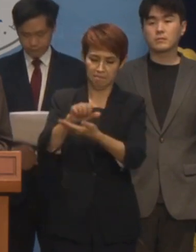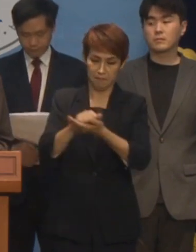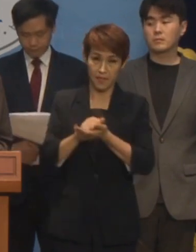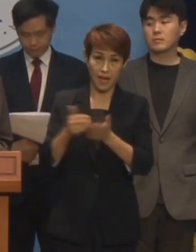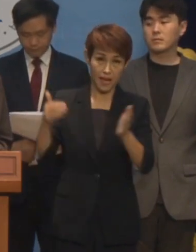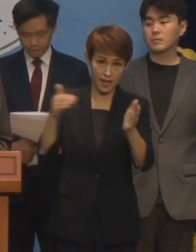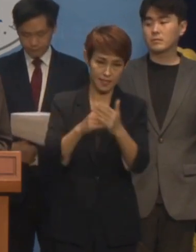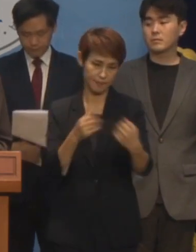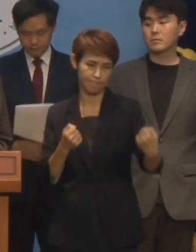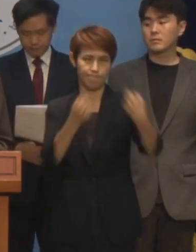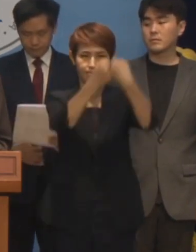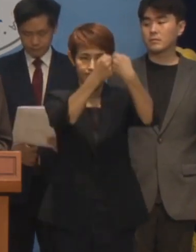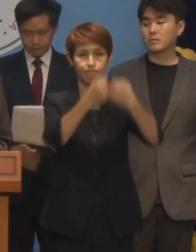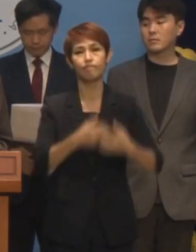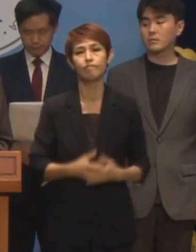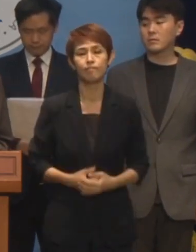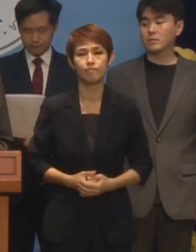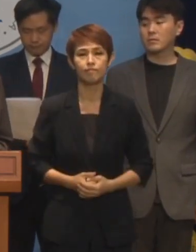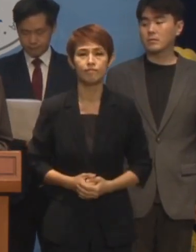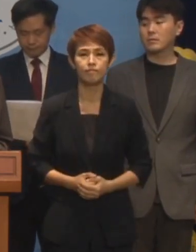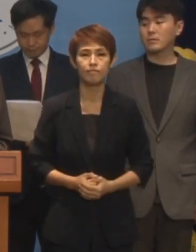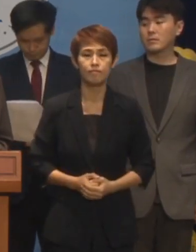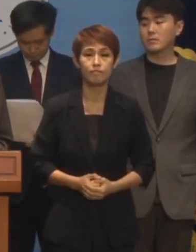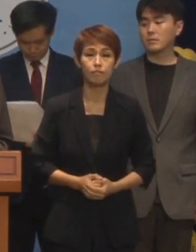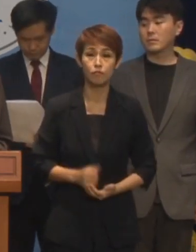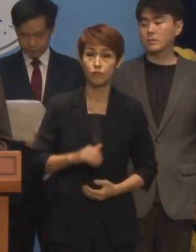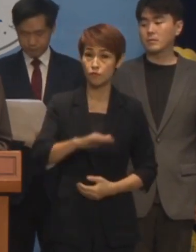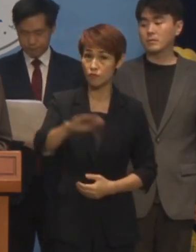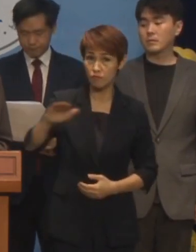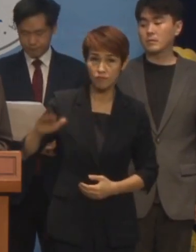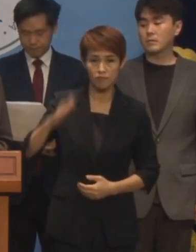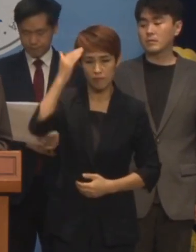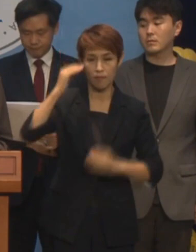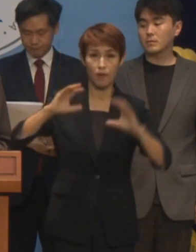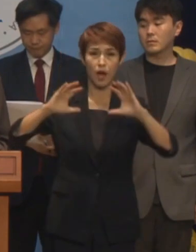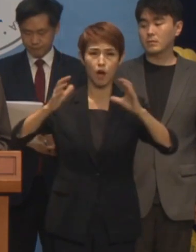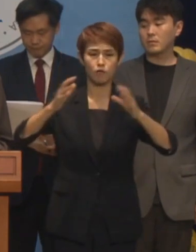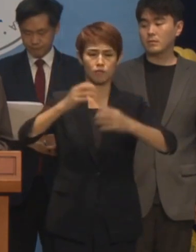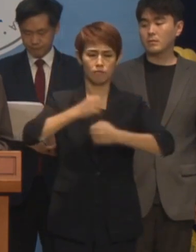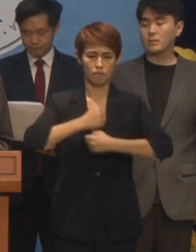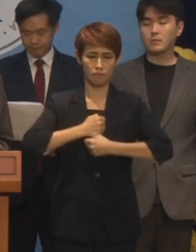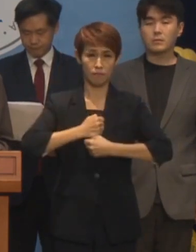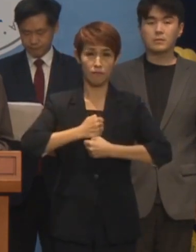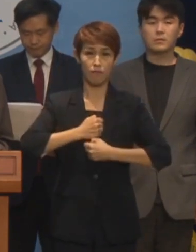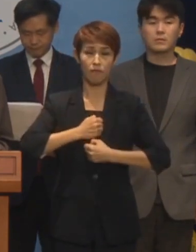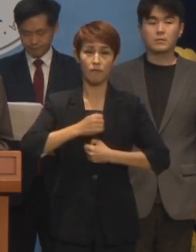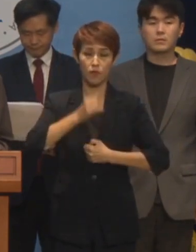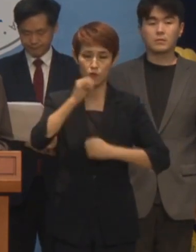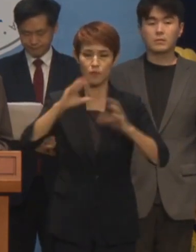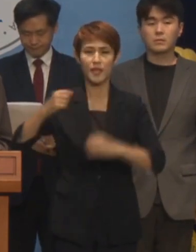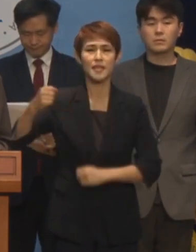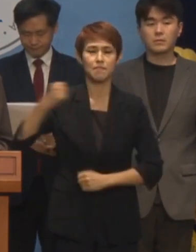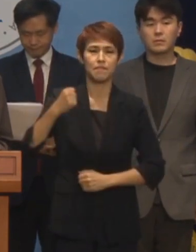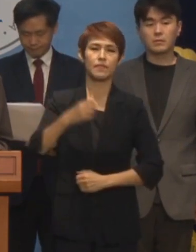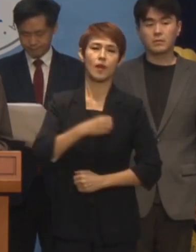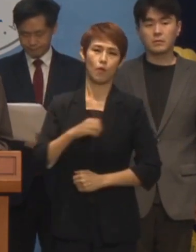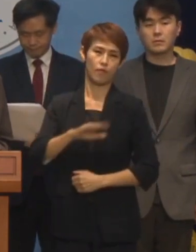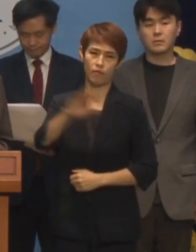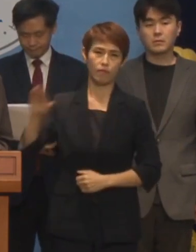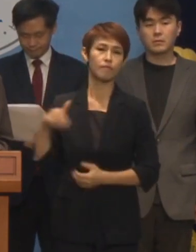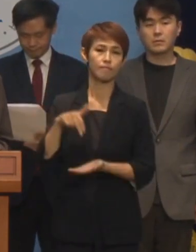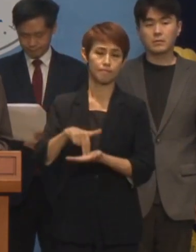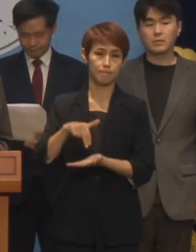끝까지 싸운다. 하나, 우리는 대한민국을 지킨 국민의힘